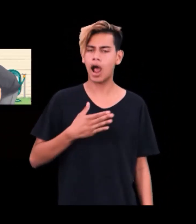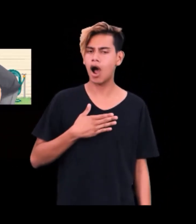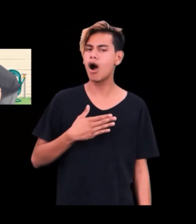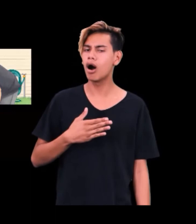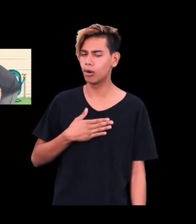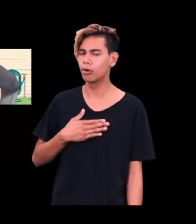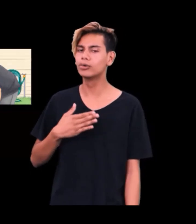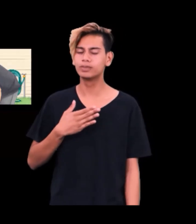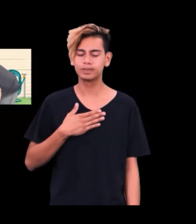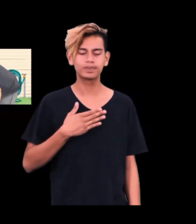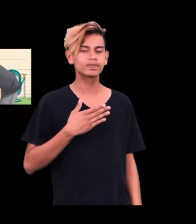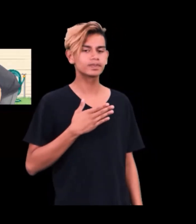aho.